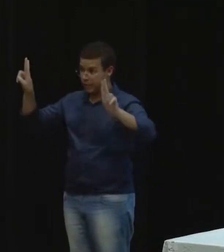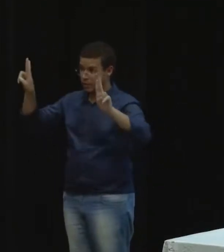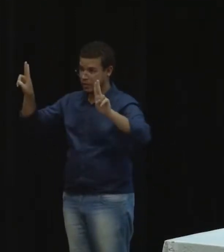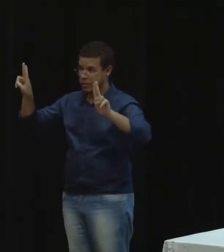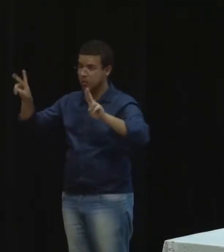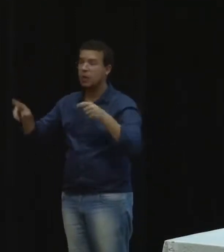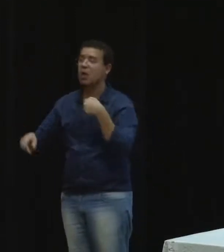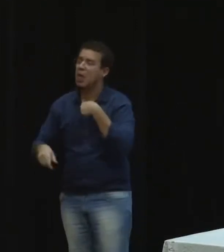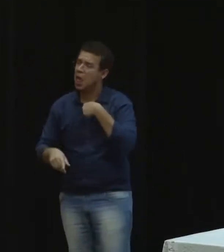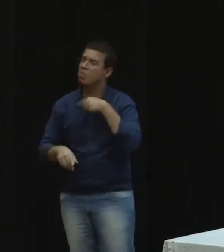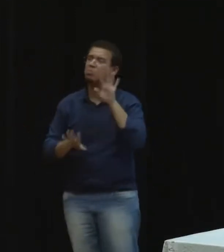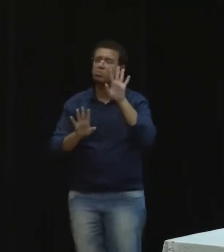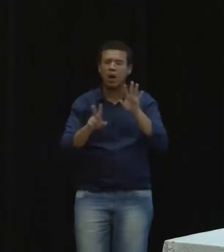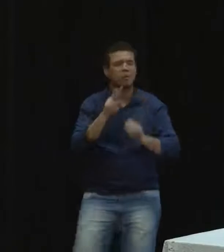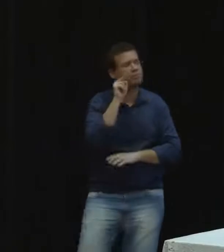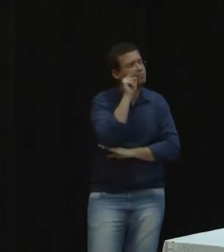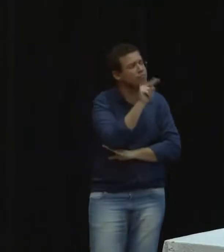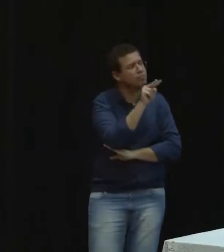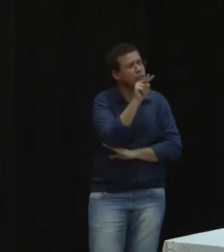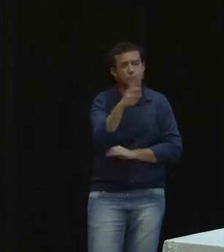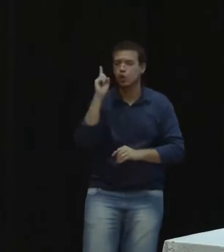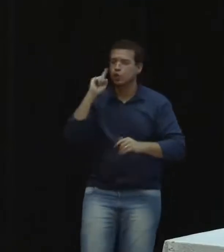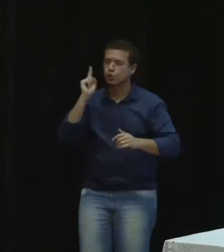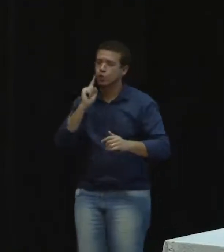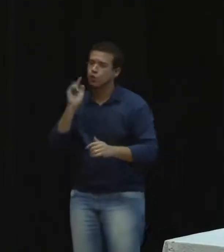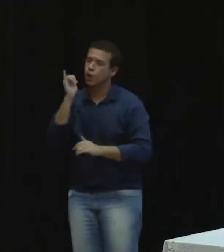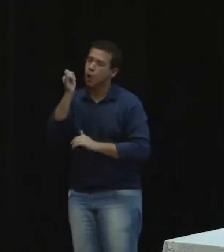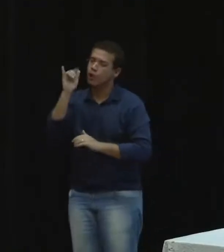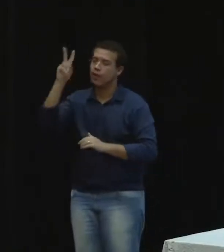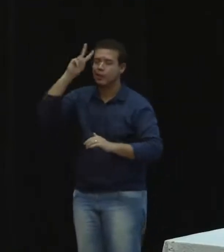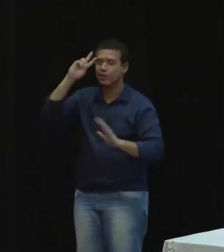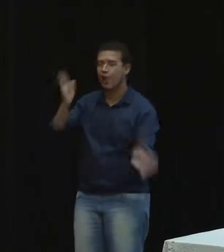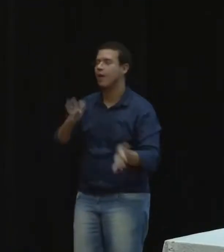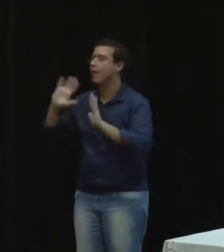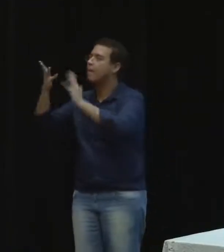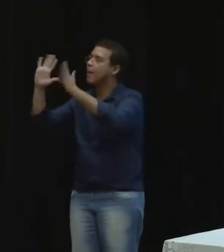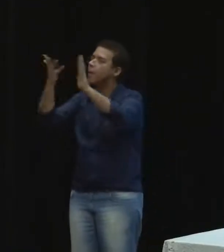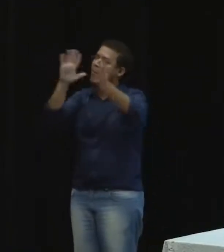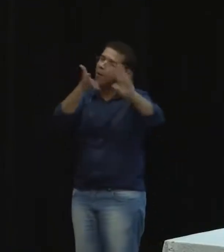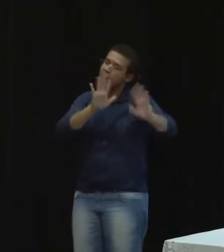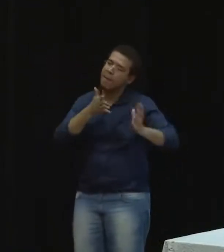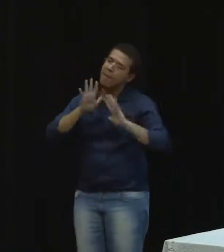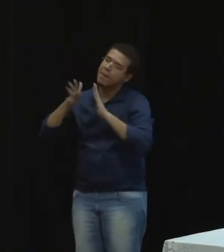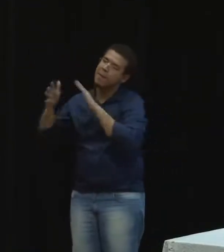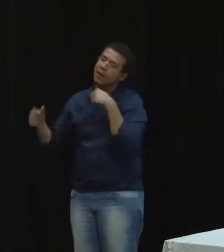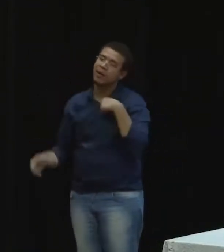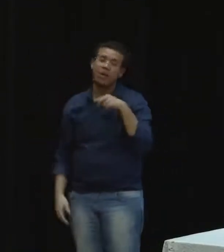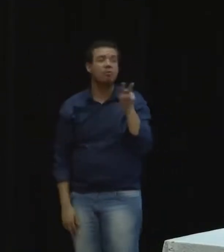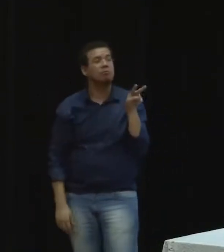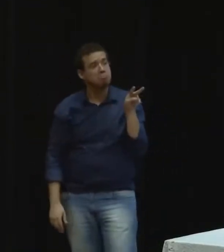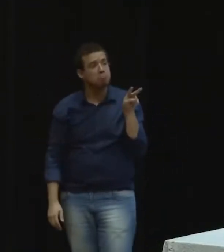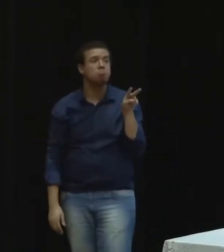lá na UFSC. Eu observei alguns surdos narrando